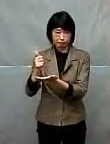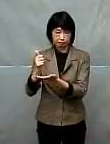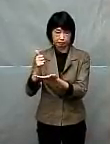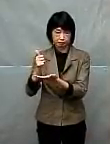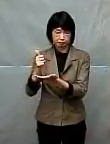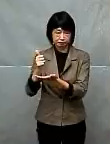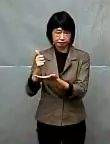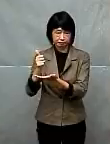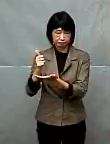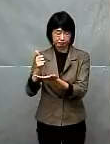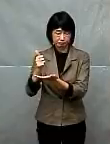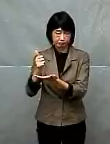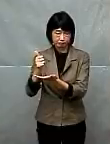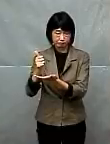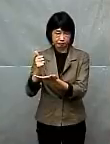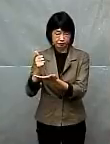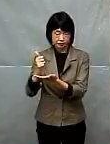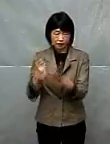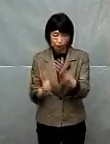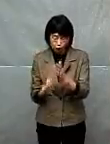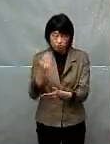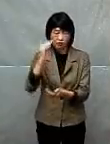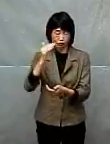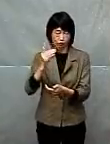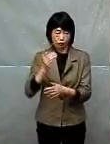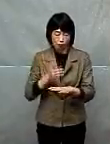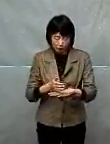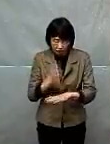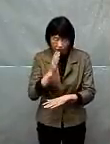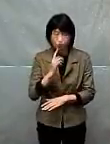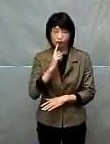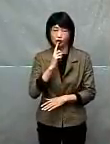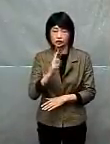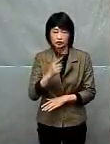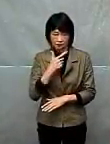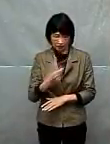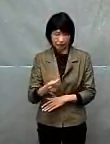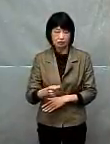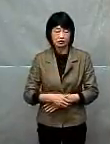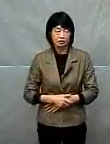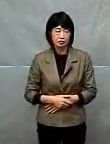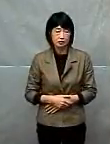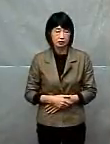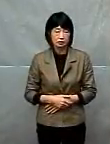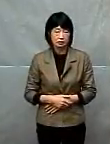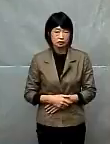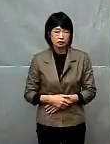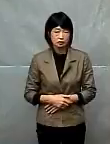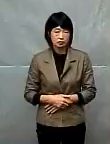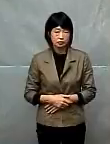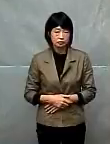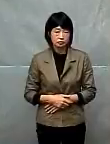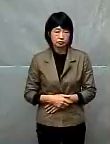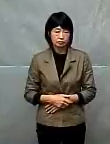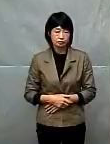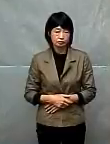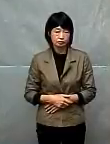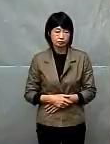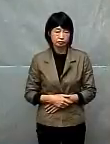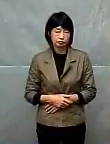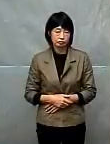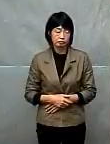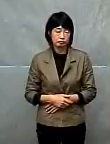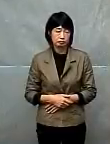当選されたのでおめでとうと申し上げたいと思います。それで